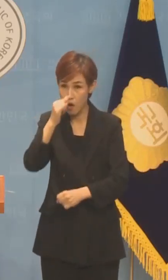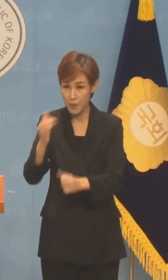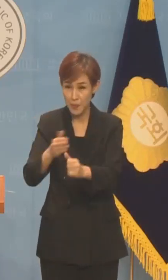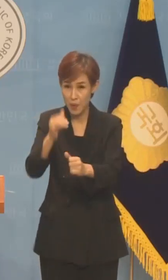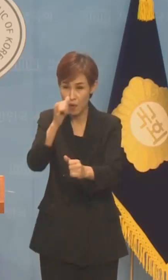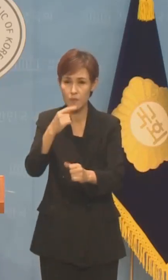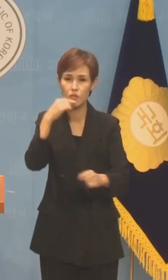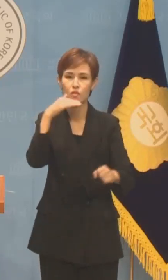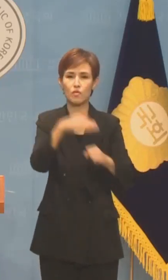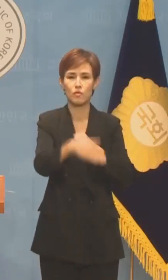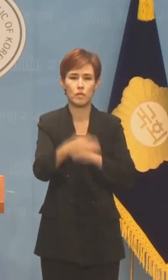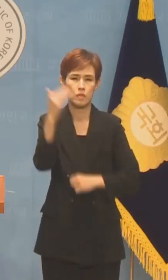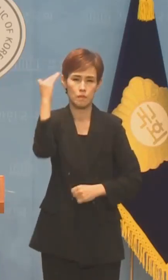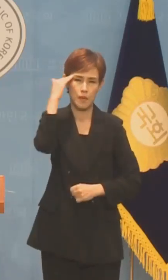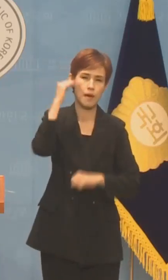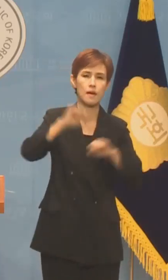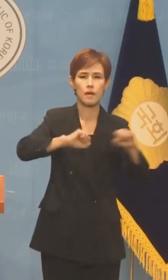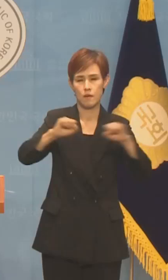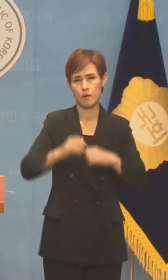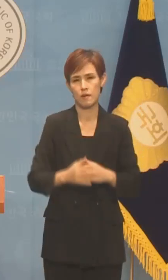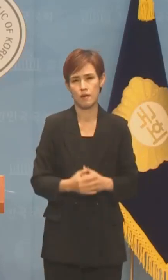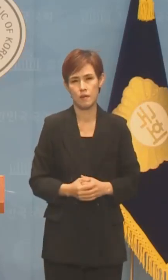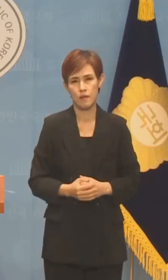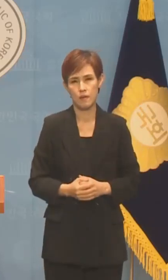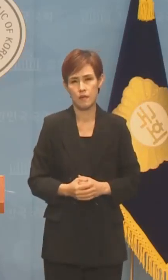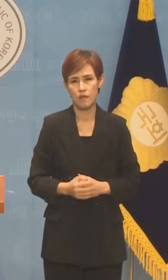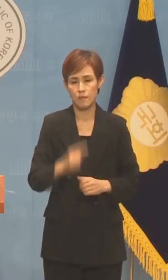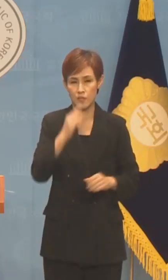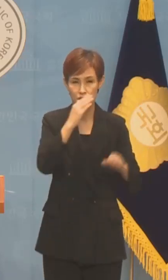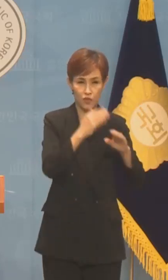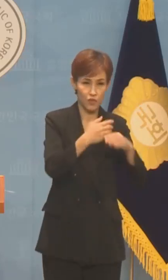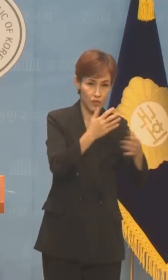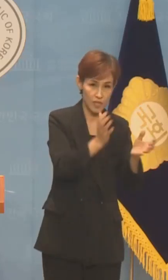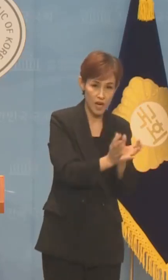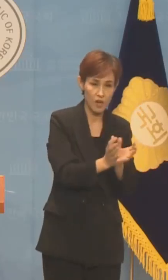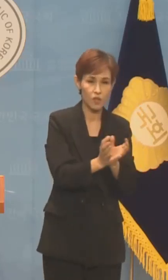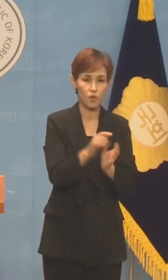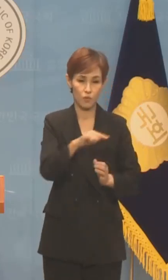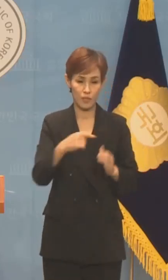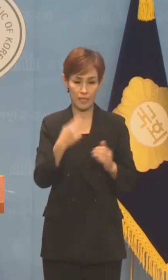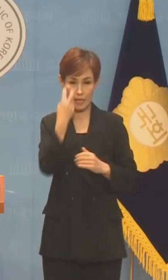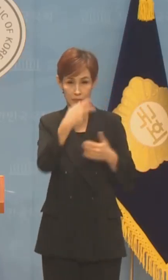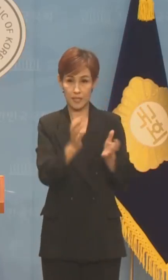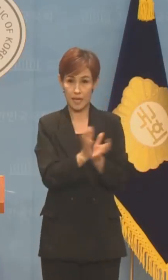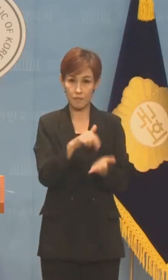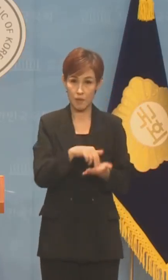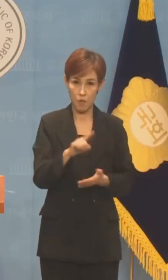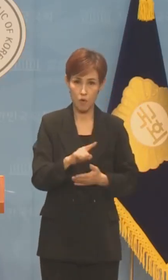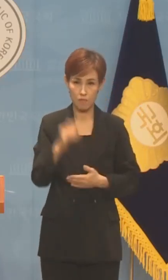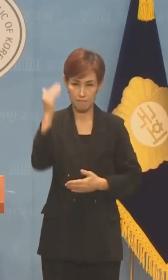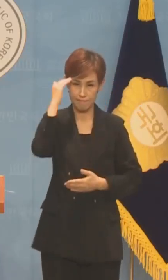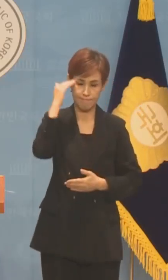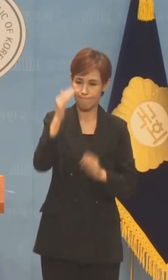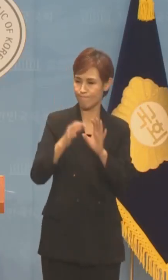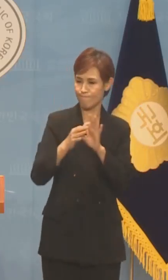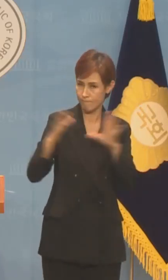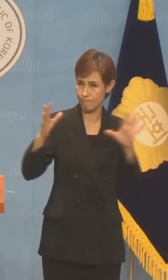위협하는 심각한 행위로 지적됩니다. 더불어민주당과 허위 조작 감시단은 이러한 방해에도 굴하지